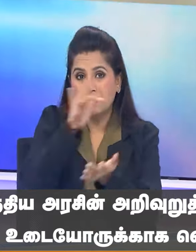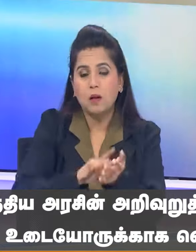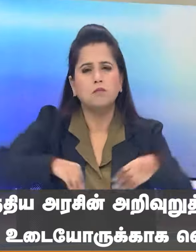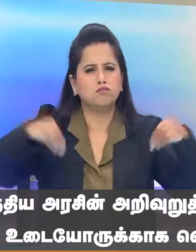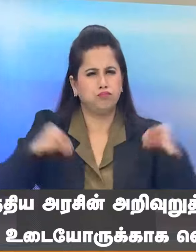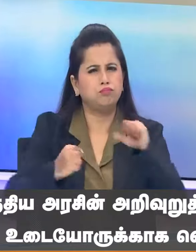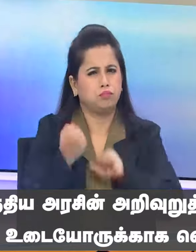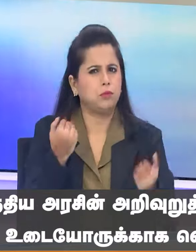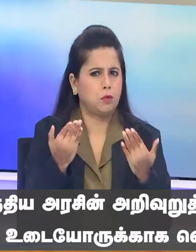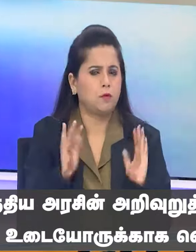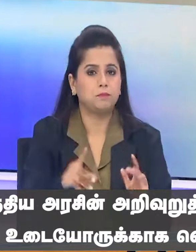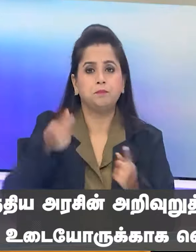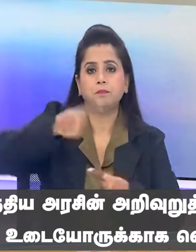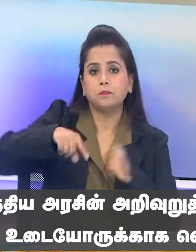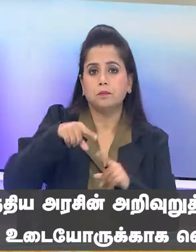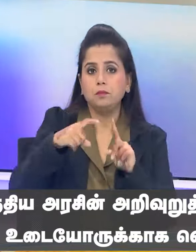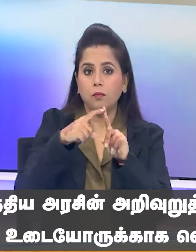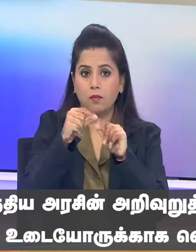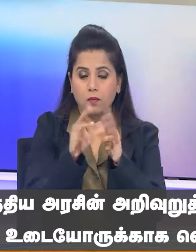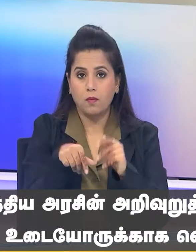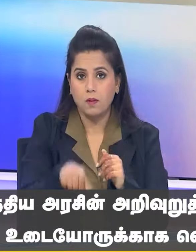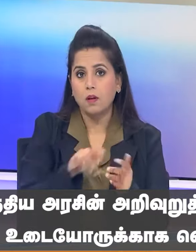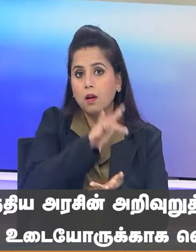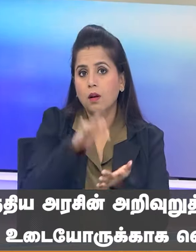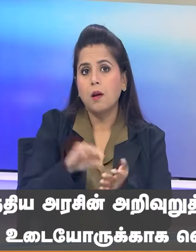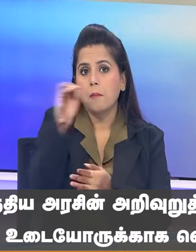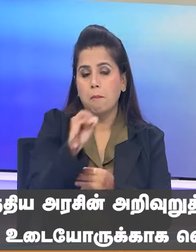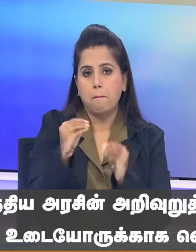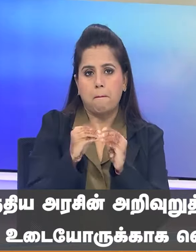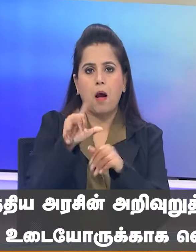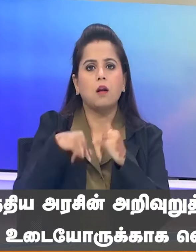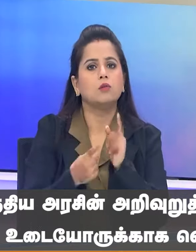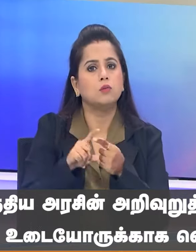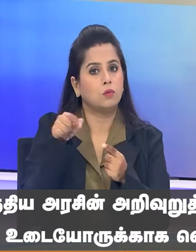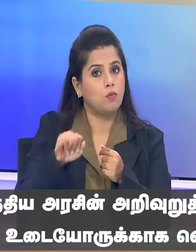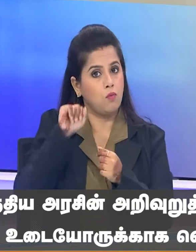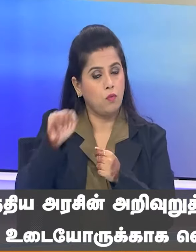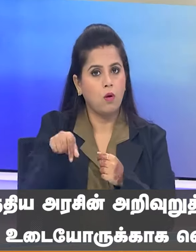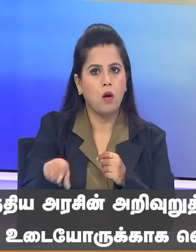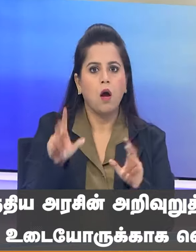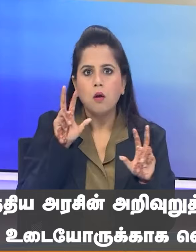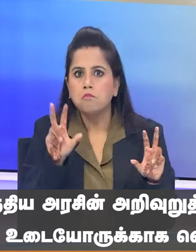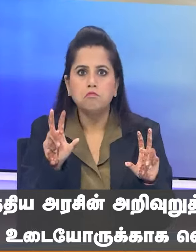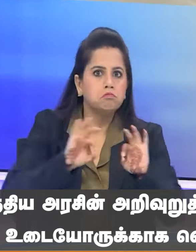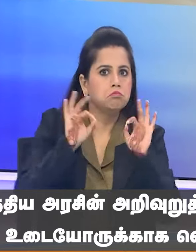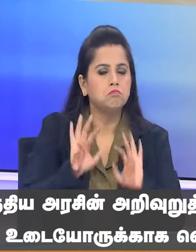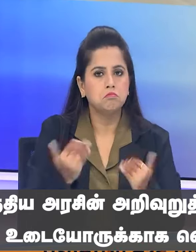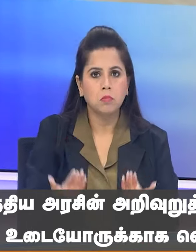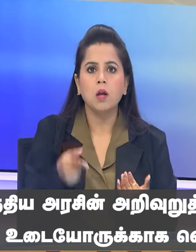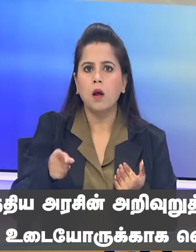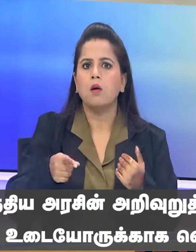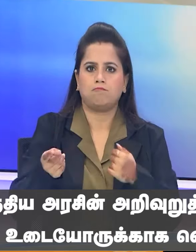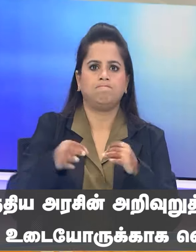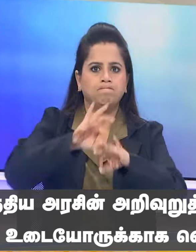है चक्रवात दाना के मध्य नजर उड़ीसा के बालासौर जिला में प्रशासन अलर्ट मोड पर है तैयारी को लेकर